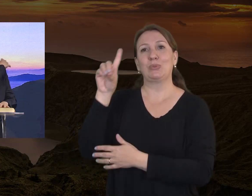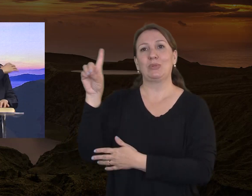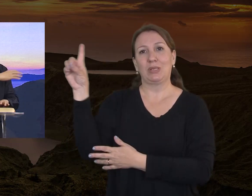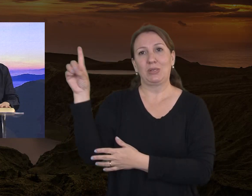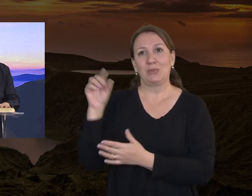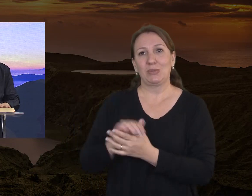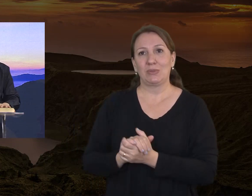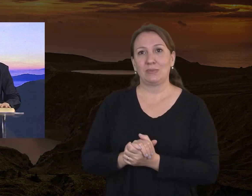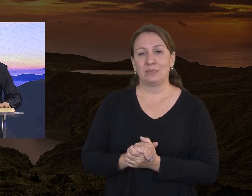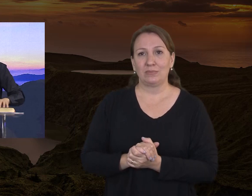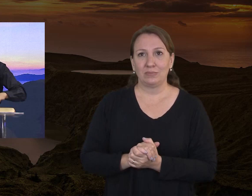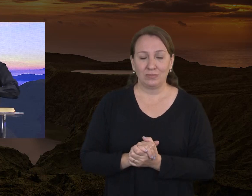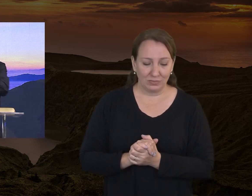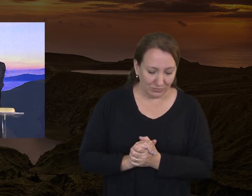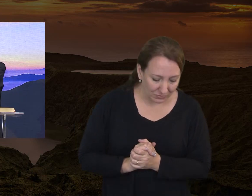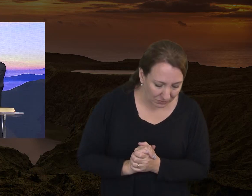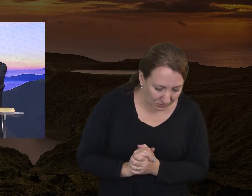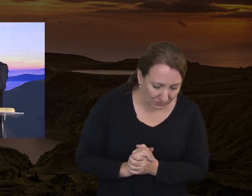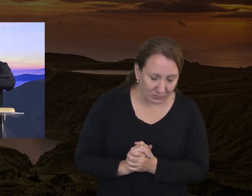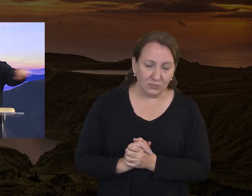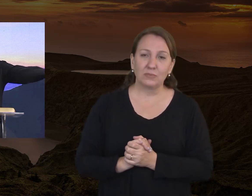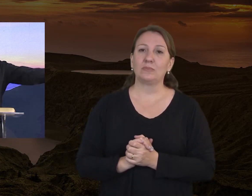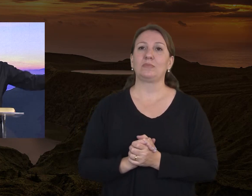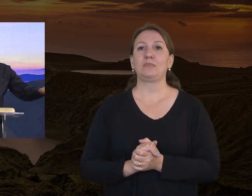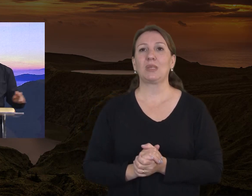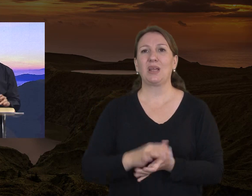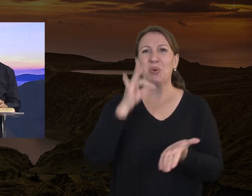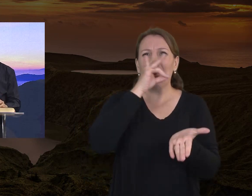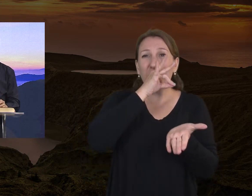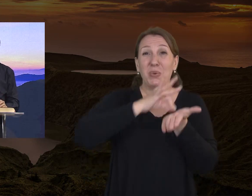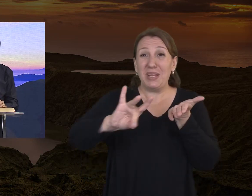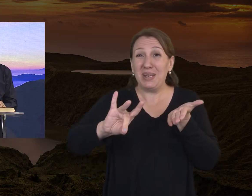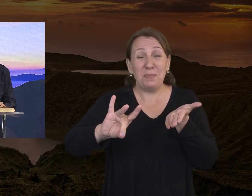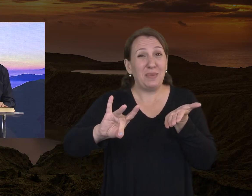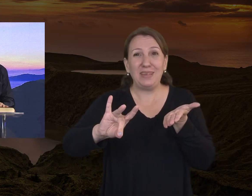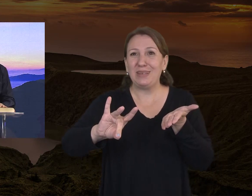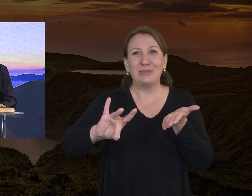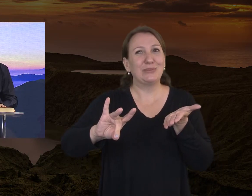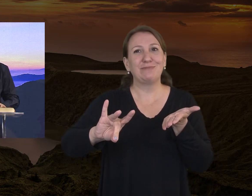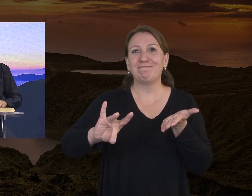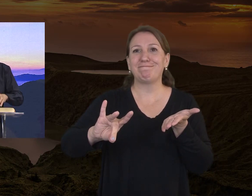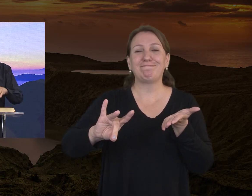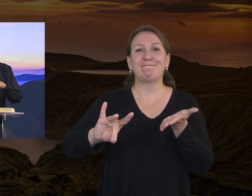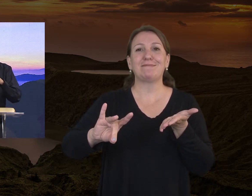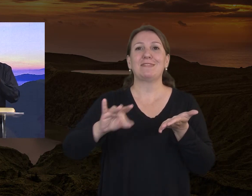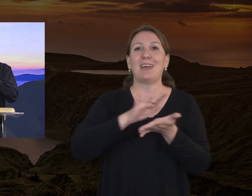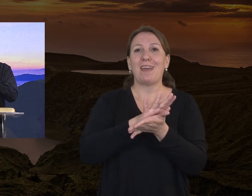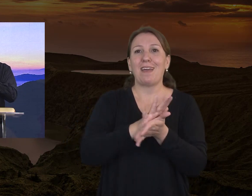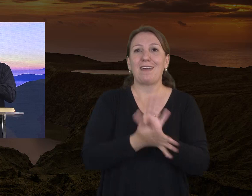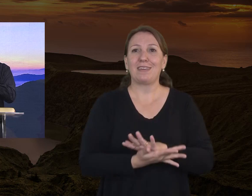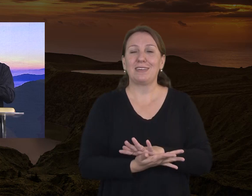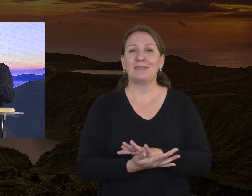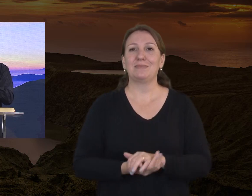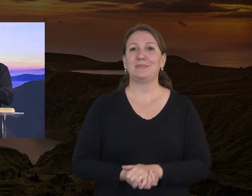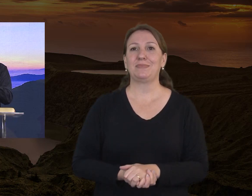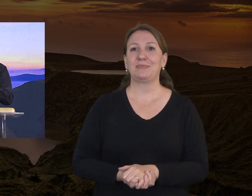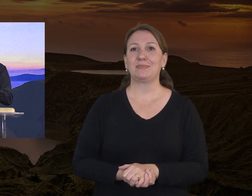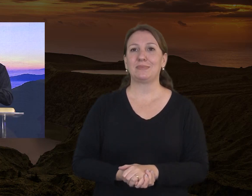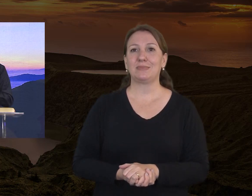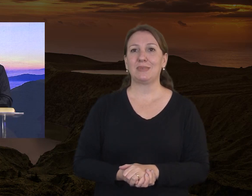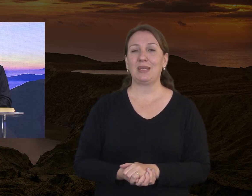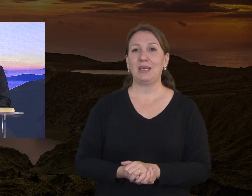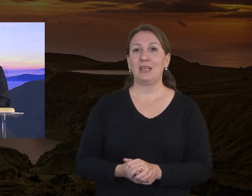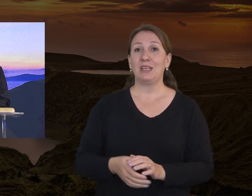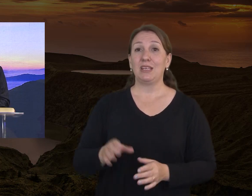as coisas negativas, os seus inimigos serão postos debaixo dos pés de Cristo. Então o reino será de nosso Senhor